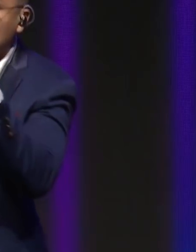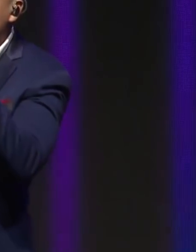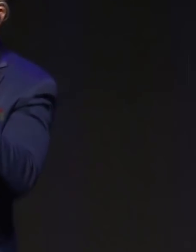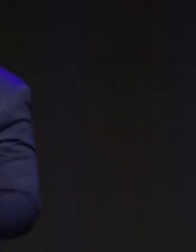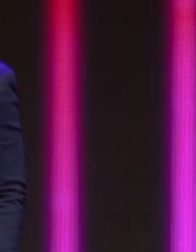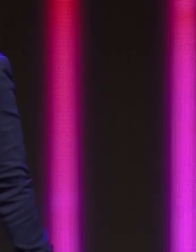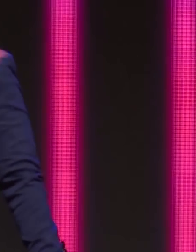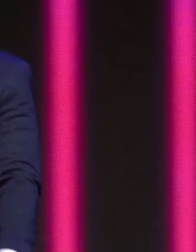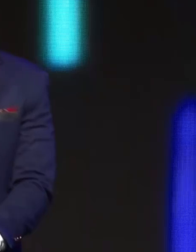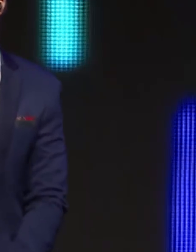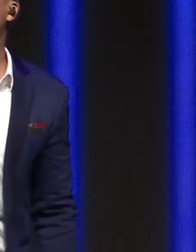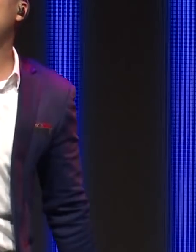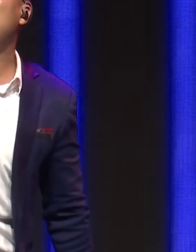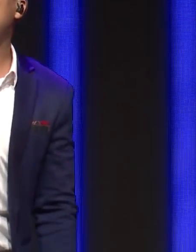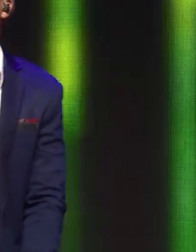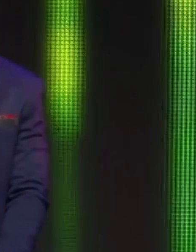kebenaran-Mu